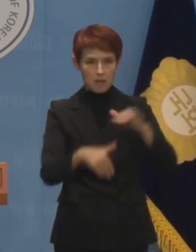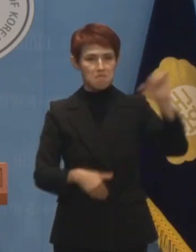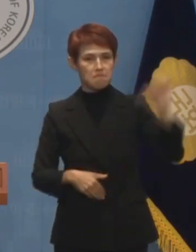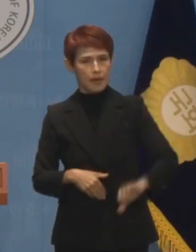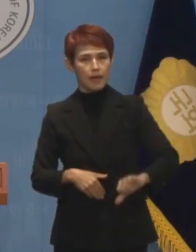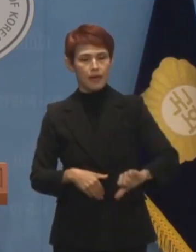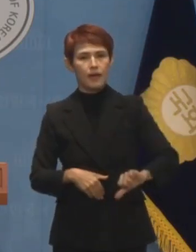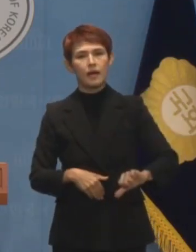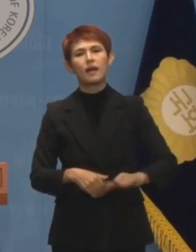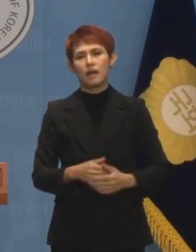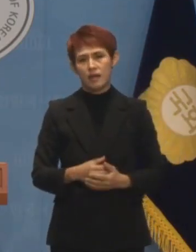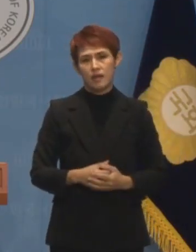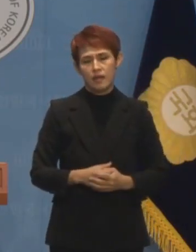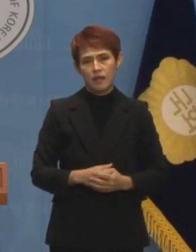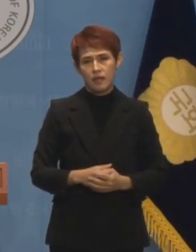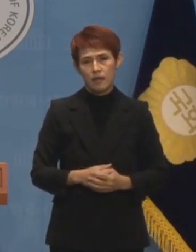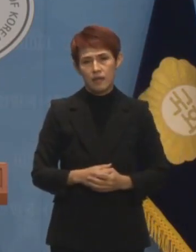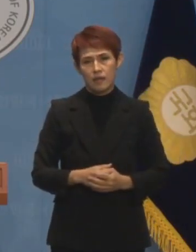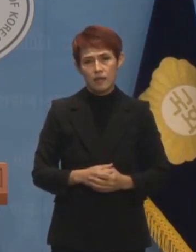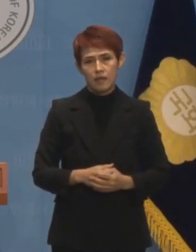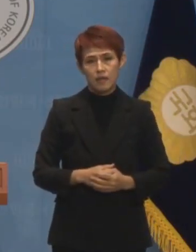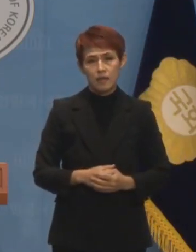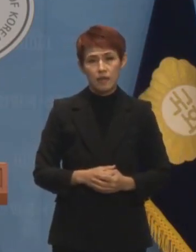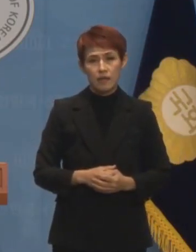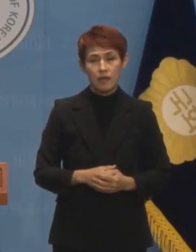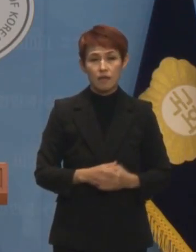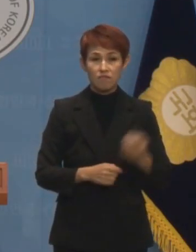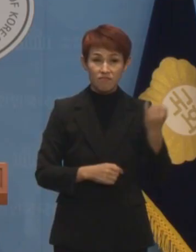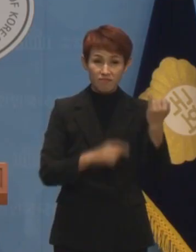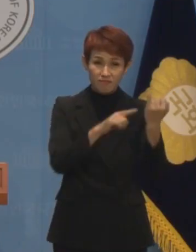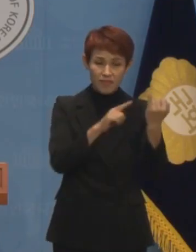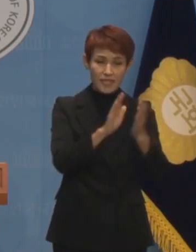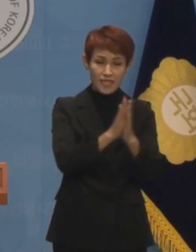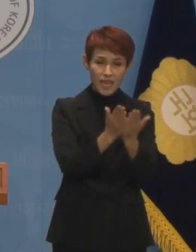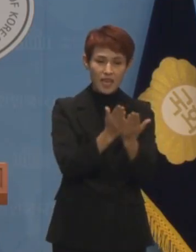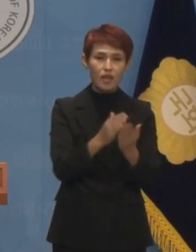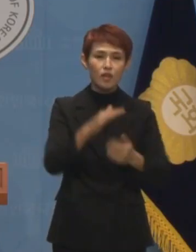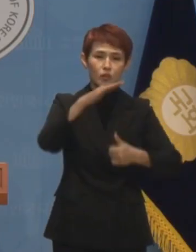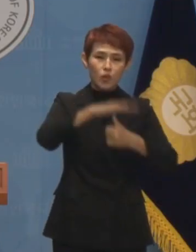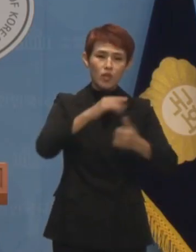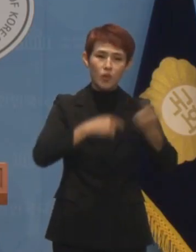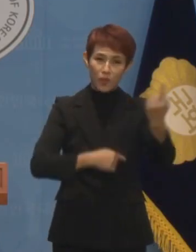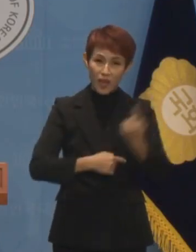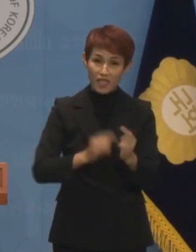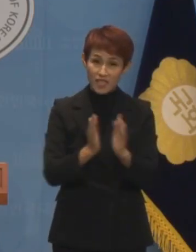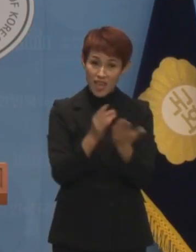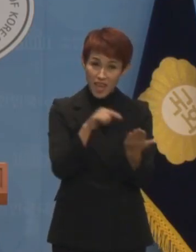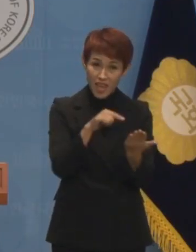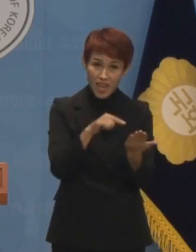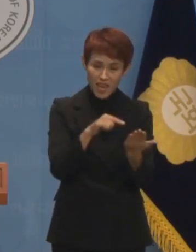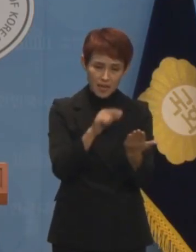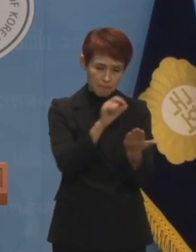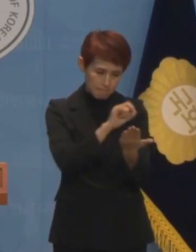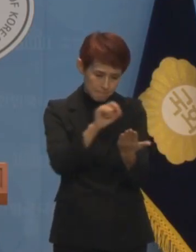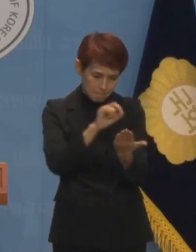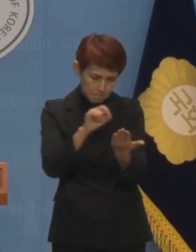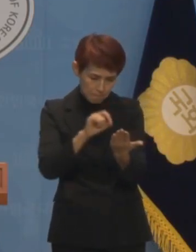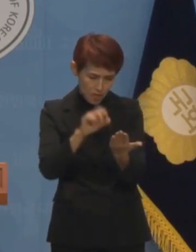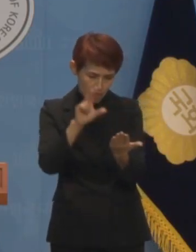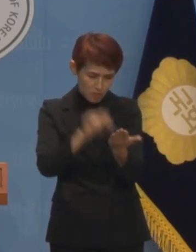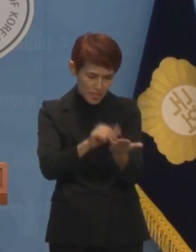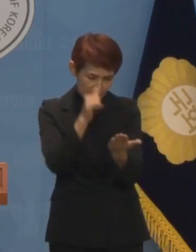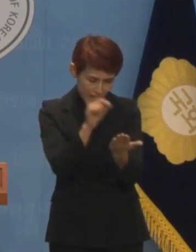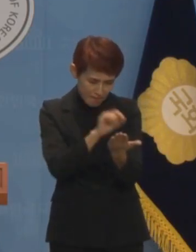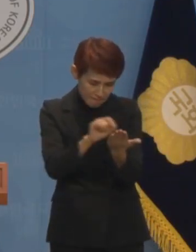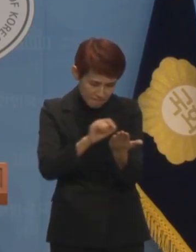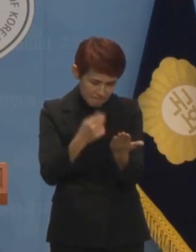증언했습니다. 특히 한강의 소년이 온다라고 하는 책에 줄을 쳐가며 문제가 될 만한